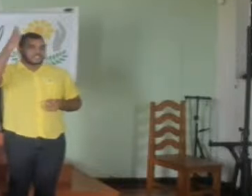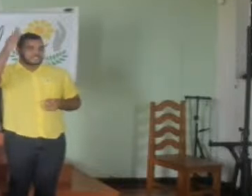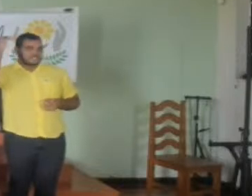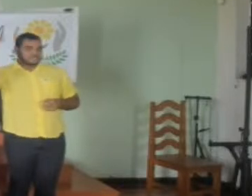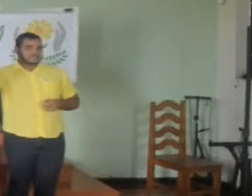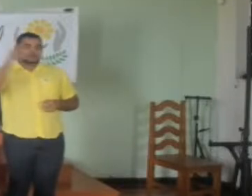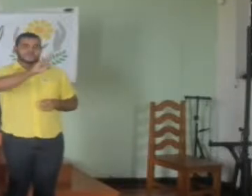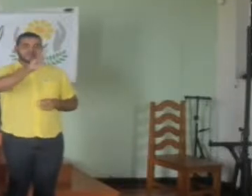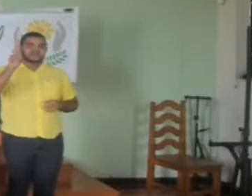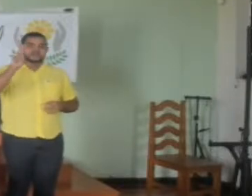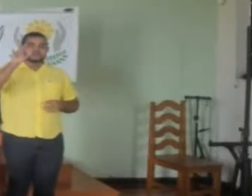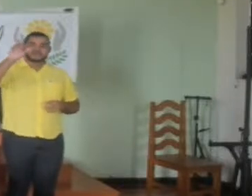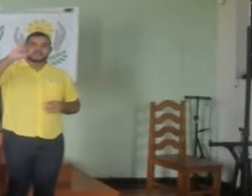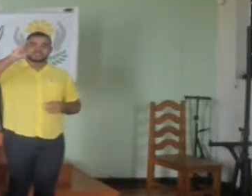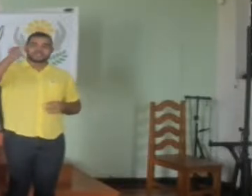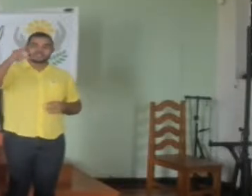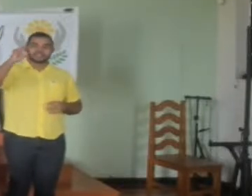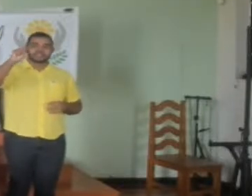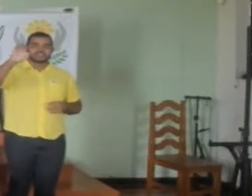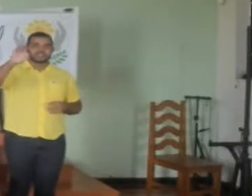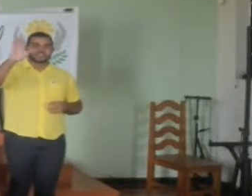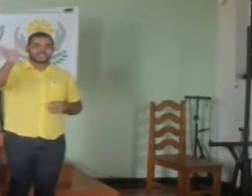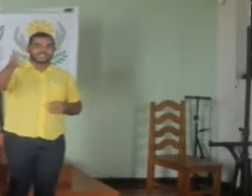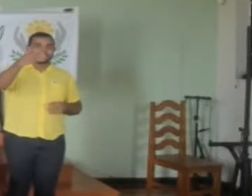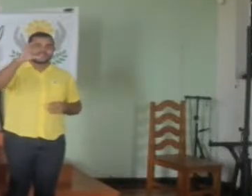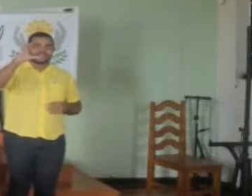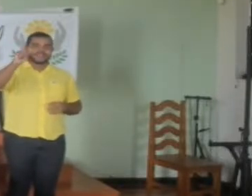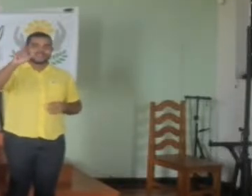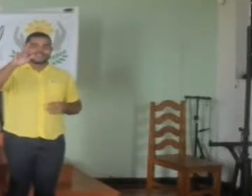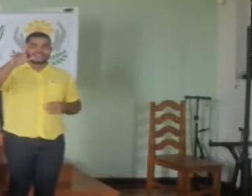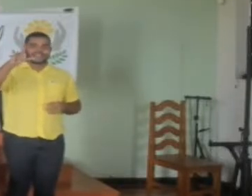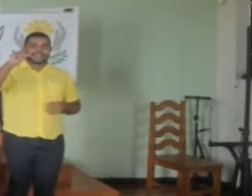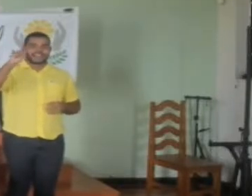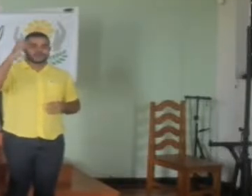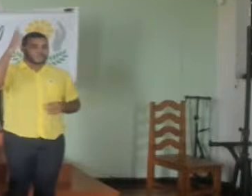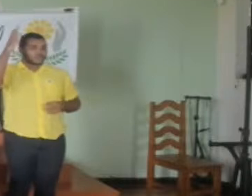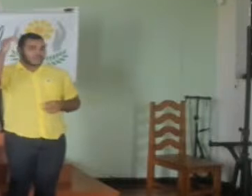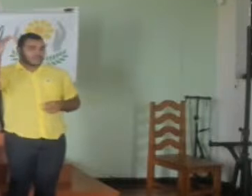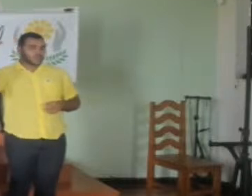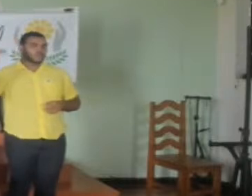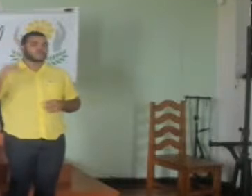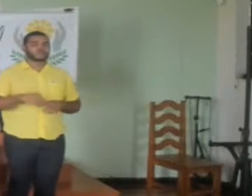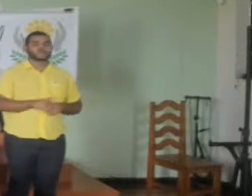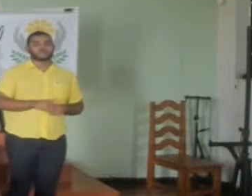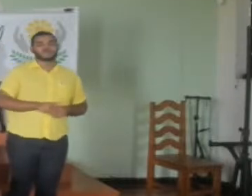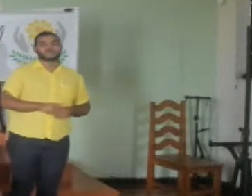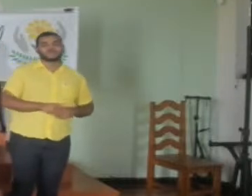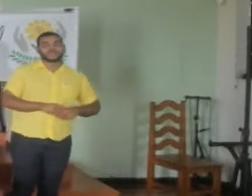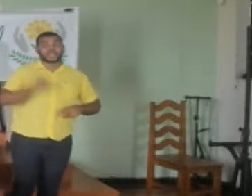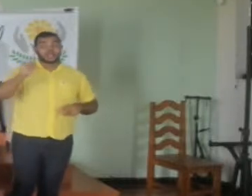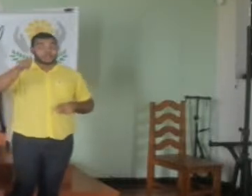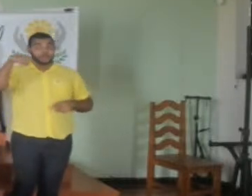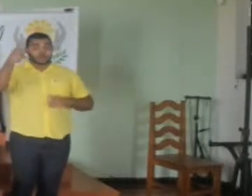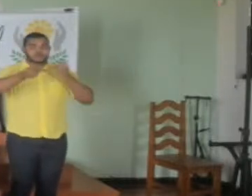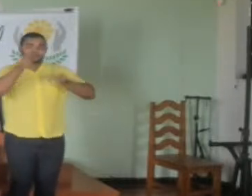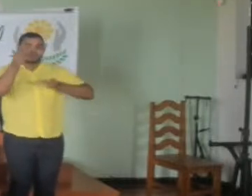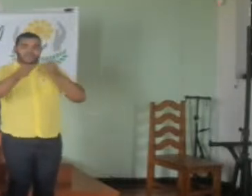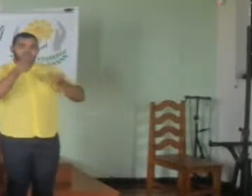José Carlos da Costa Alecrim. E também, logo após o relato